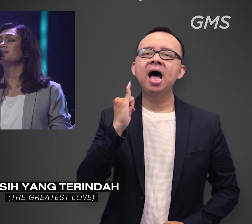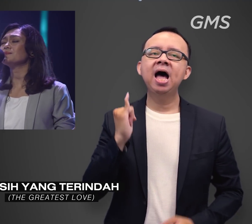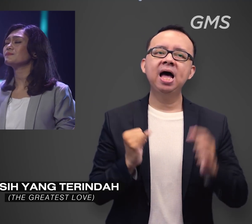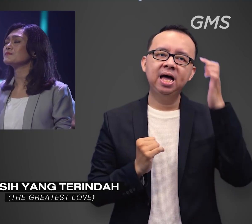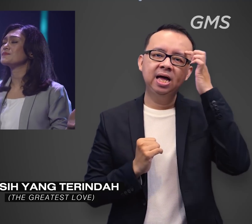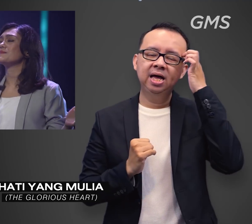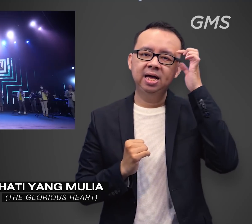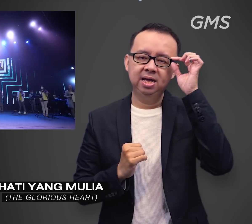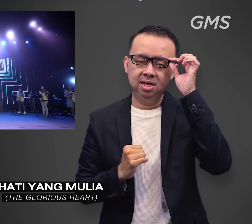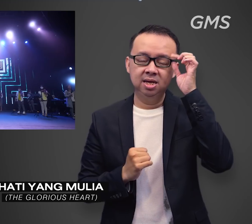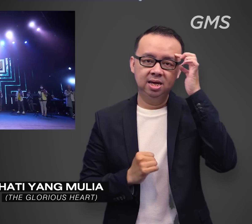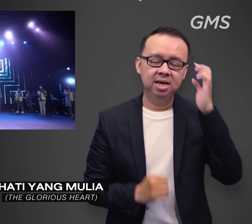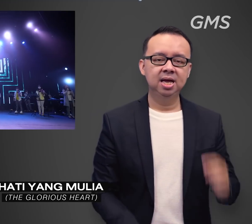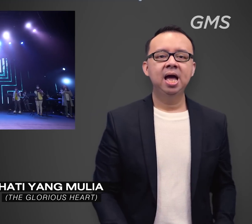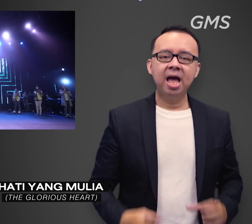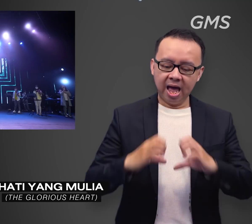terindah,